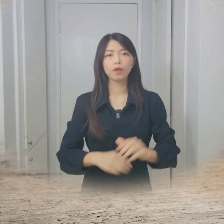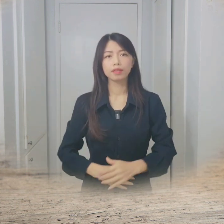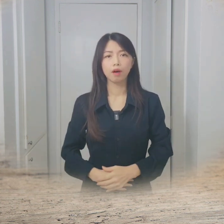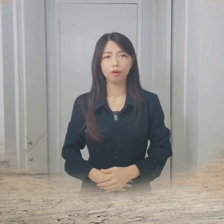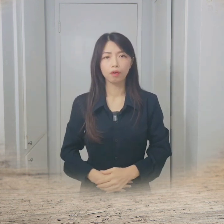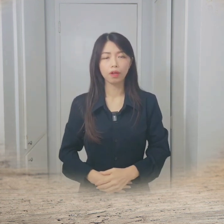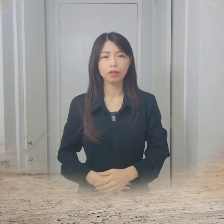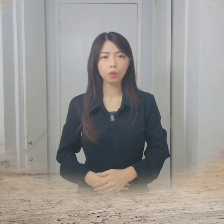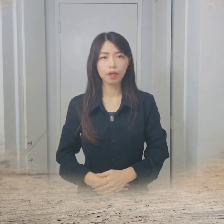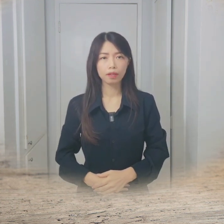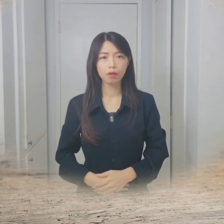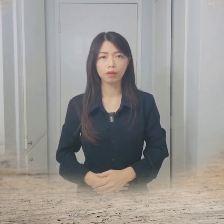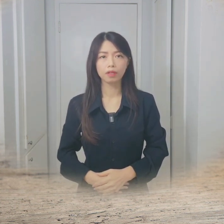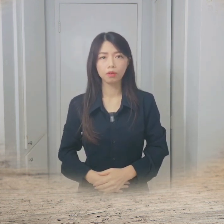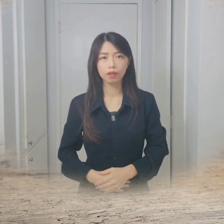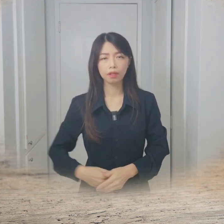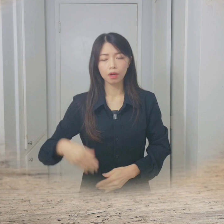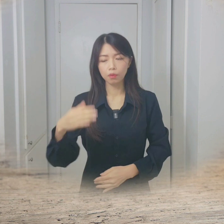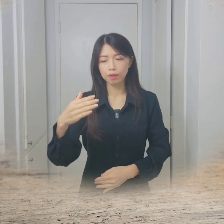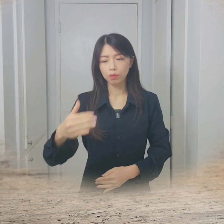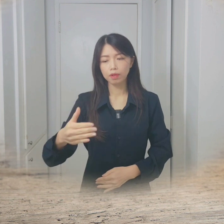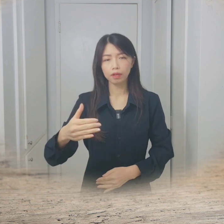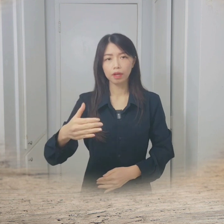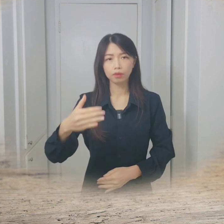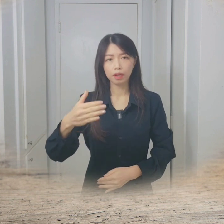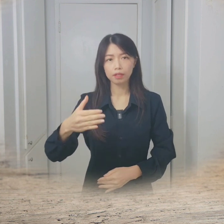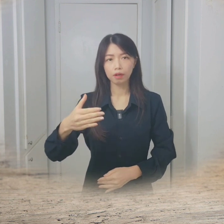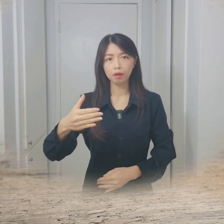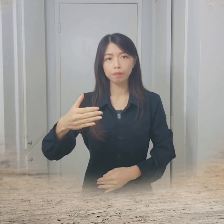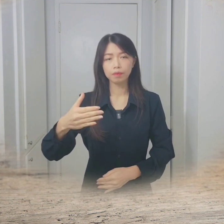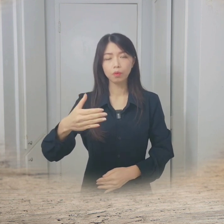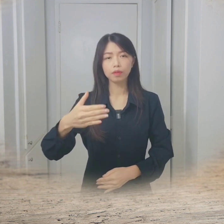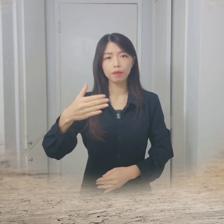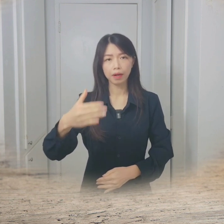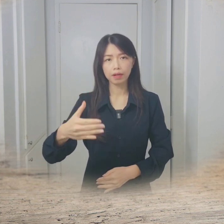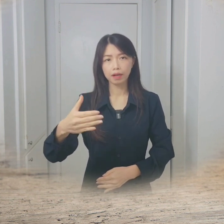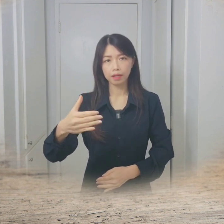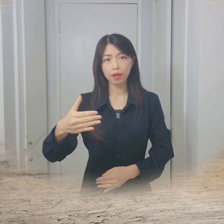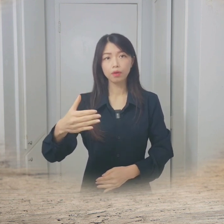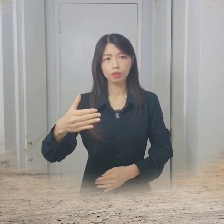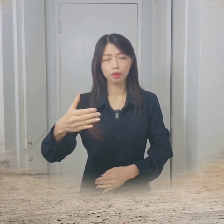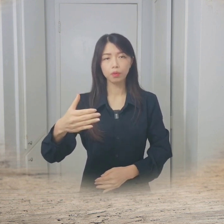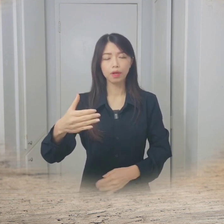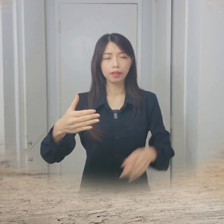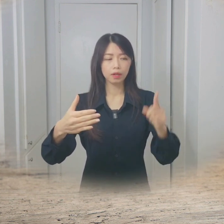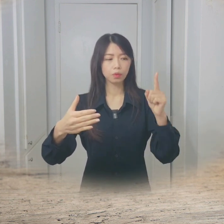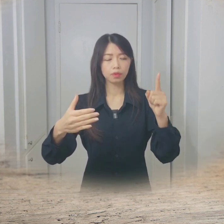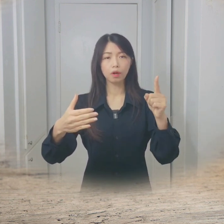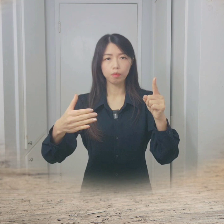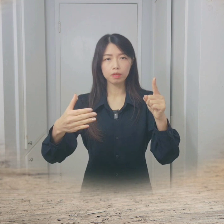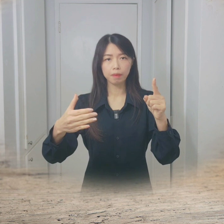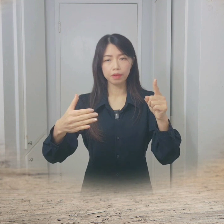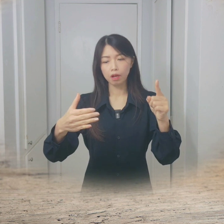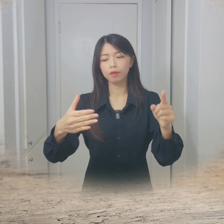속에서 어디인지 속에서 이런 뜻의 수어는 왼손은 이렇게 울타리처럼 손등이 밖을 향하게 세워주시고 다른